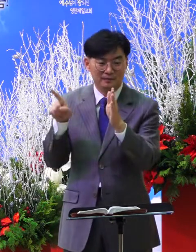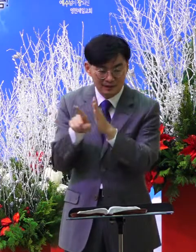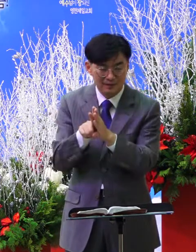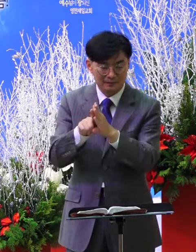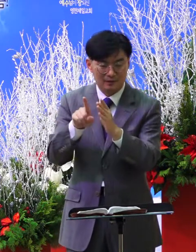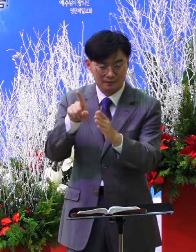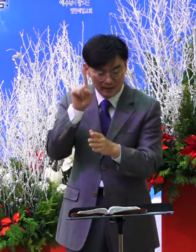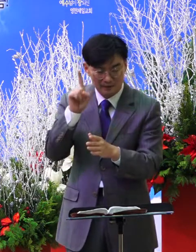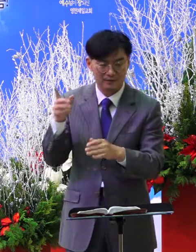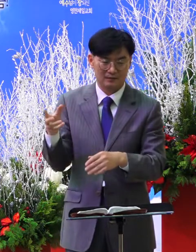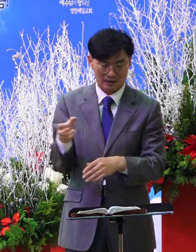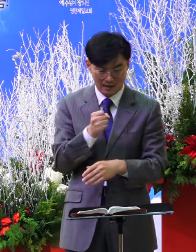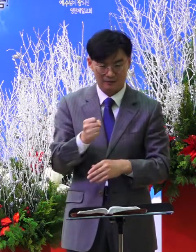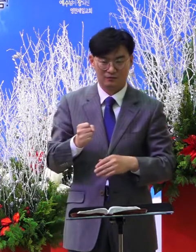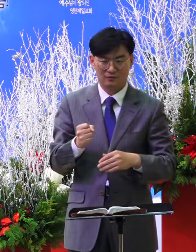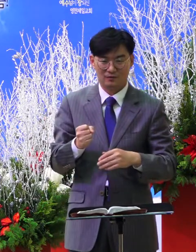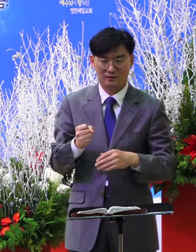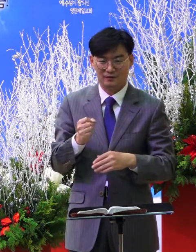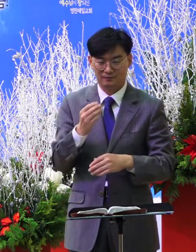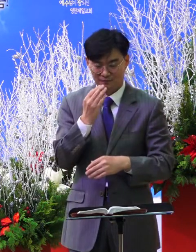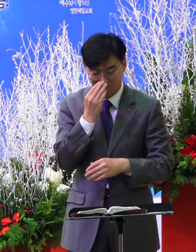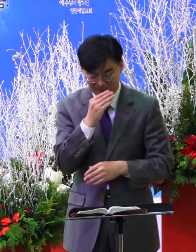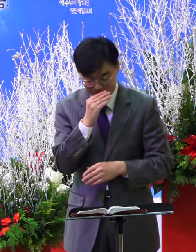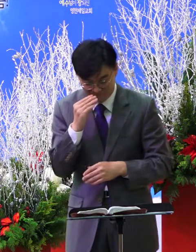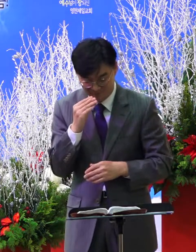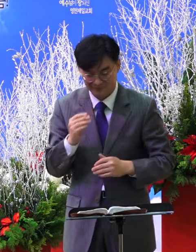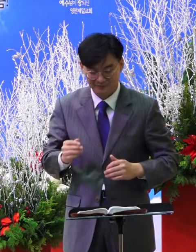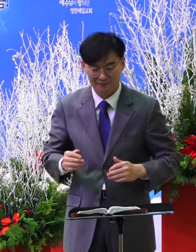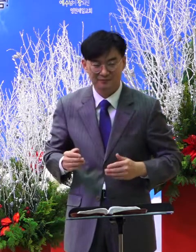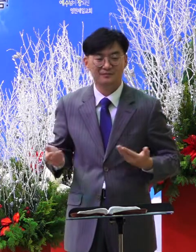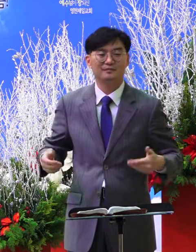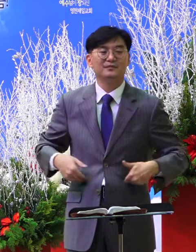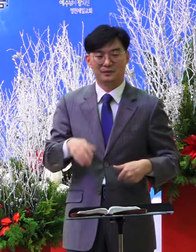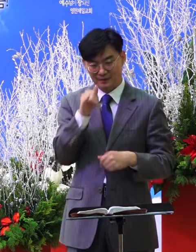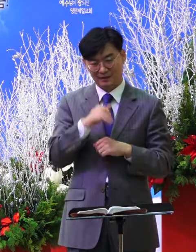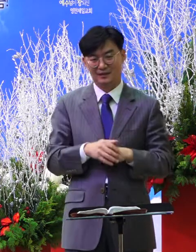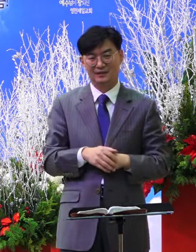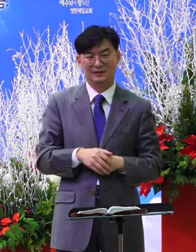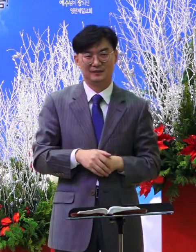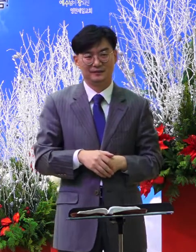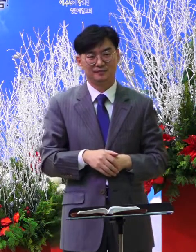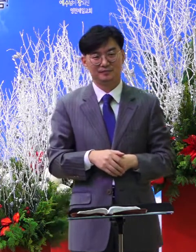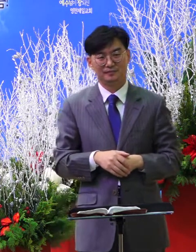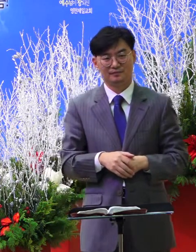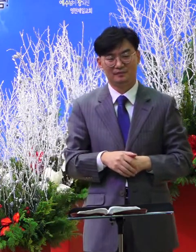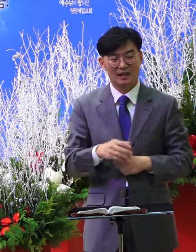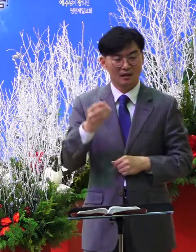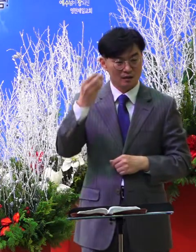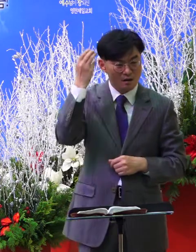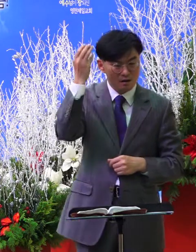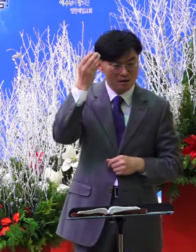신앙생활을 형식적으로 하면서 영적으로는 졸고 잠을 자는 사람이 있습니다.